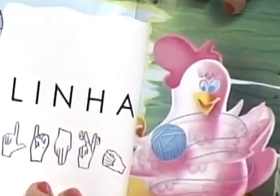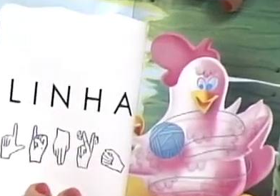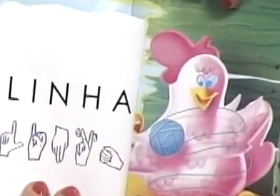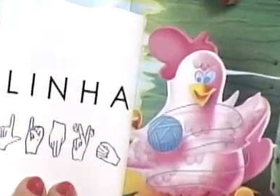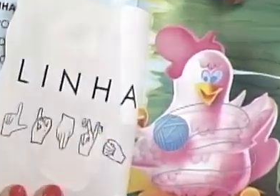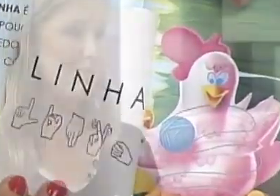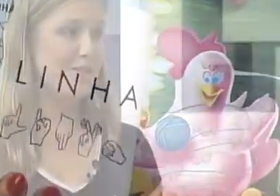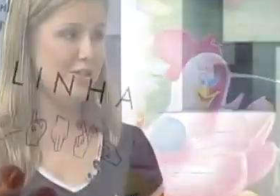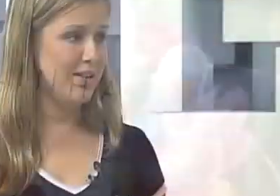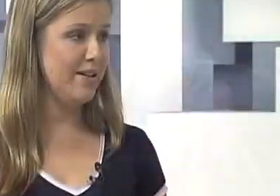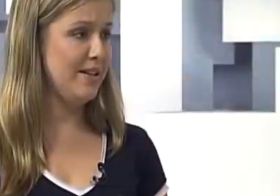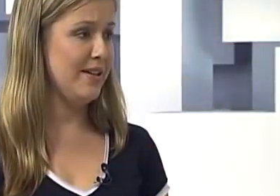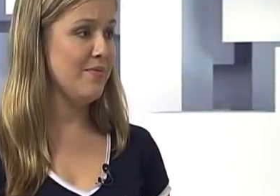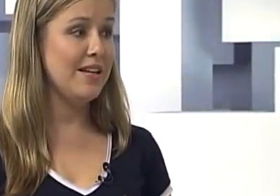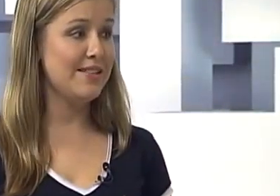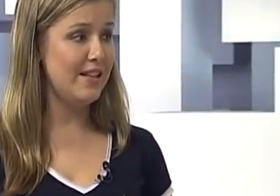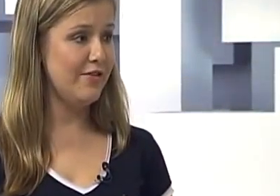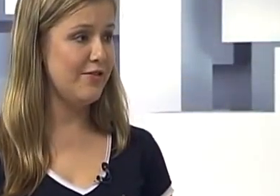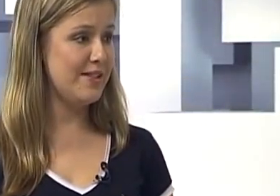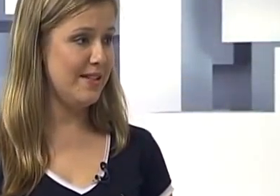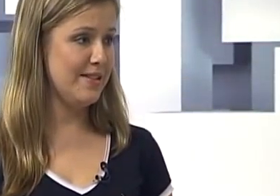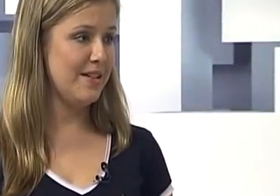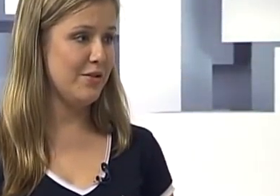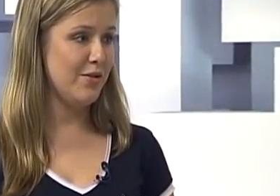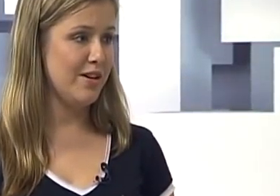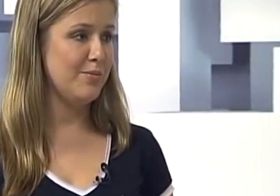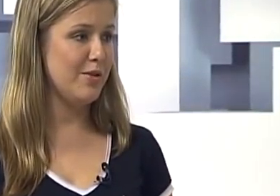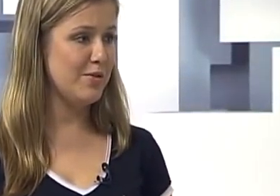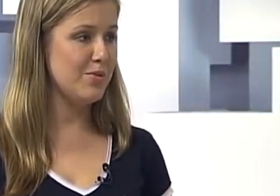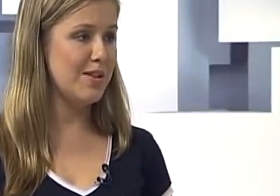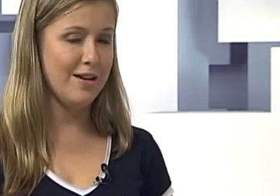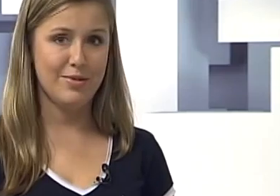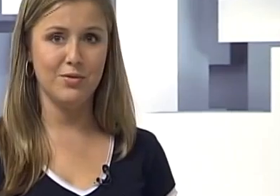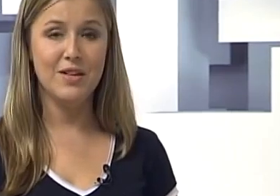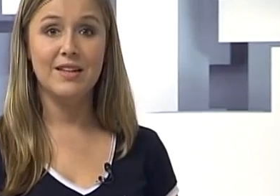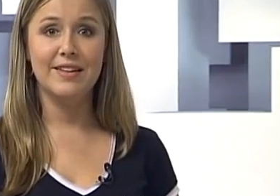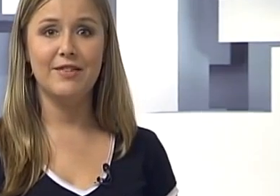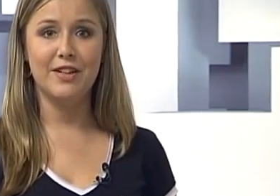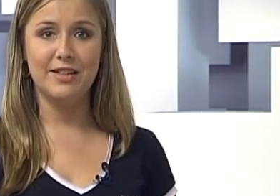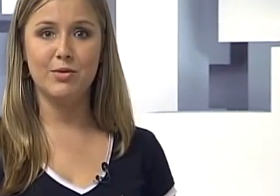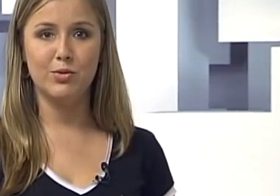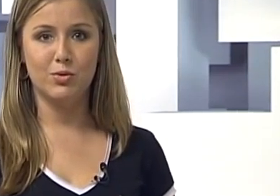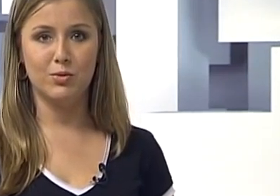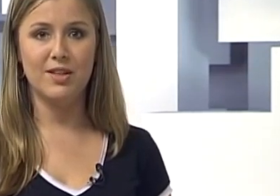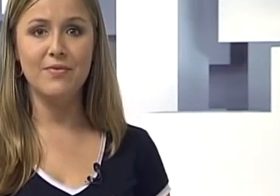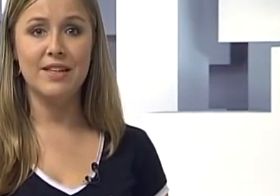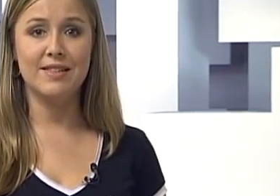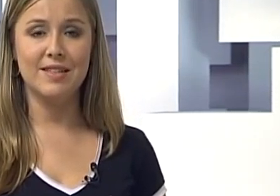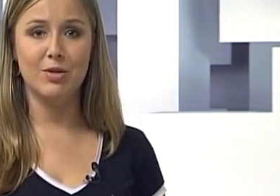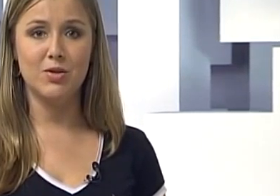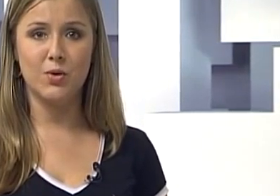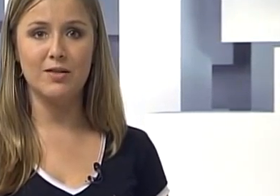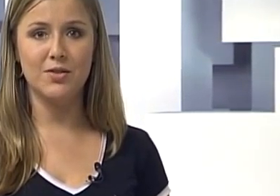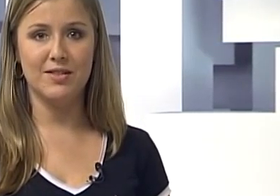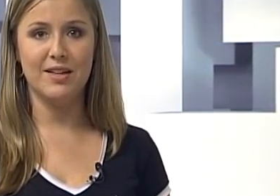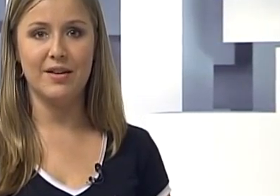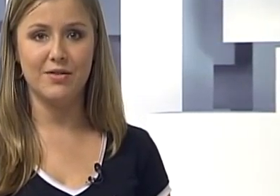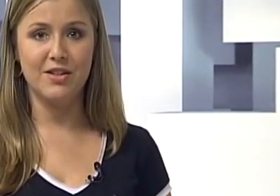né? Portanto, fica aí uma dica, Helena. Esse livro vai ser lançado agora no próximo sábado na Livraria Cultura, esse sábado